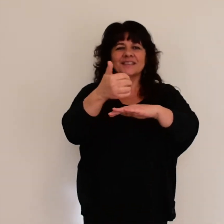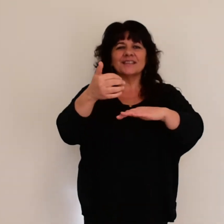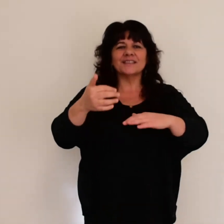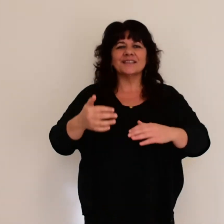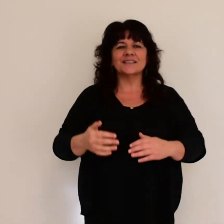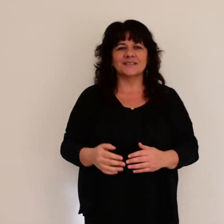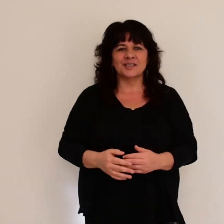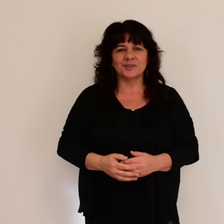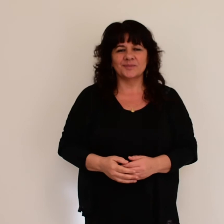d'Israël.